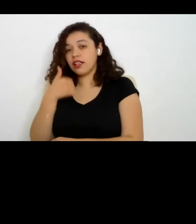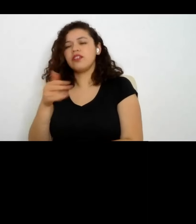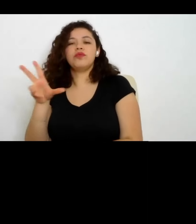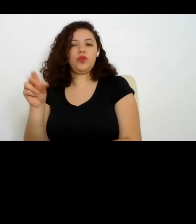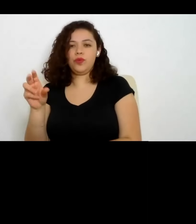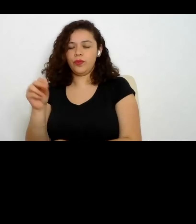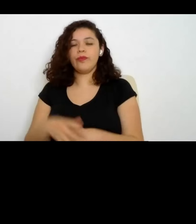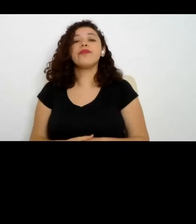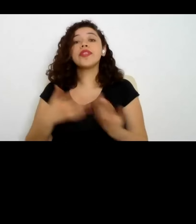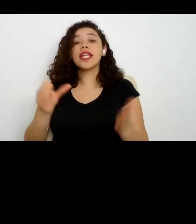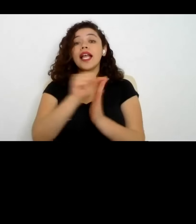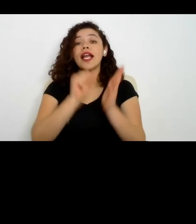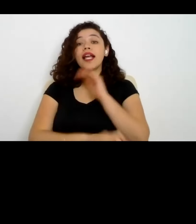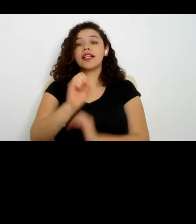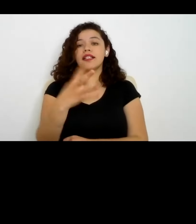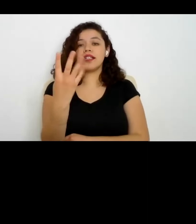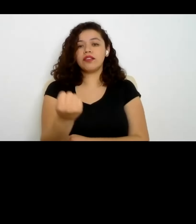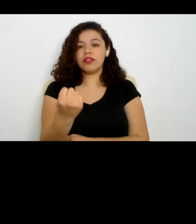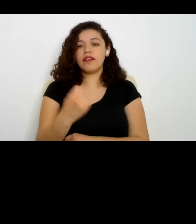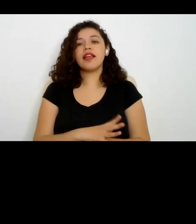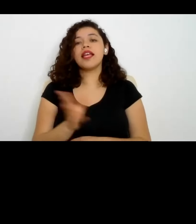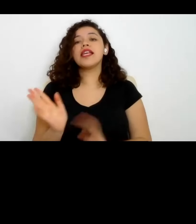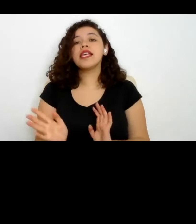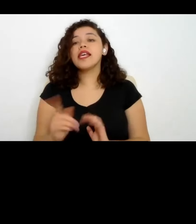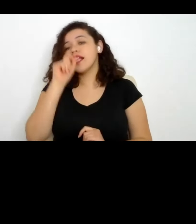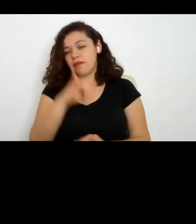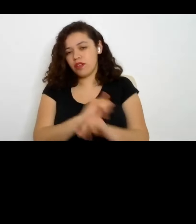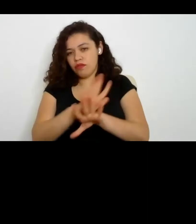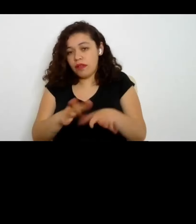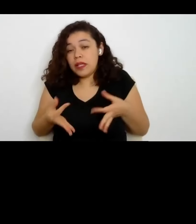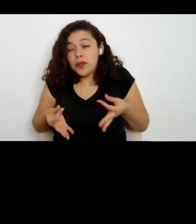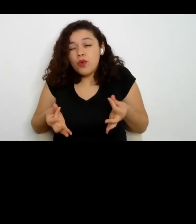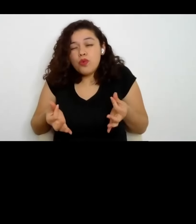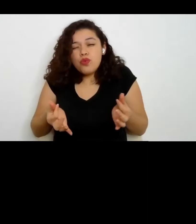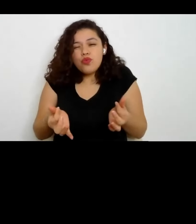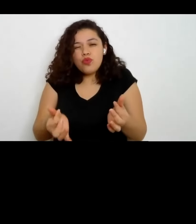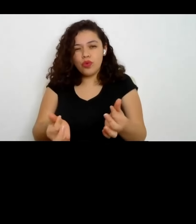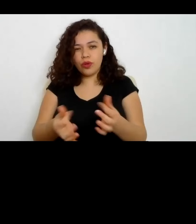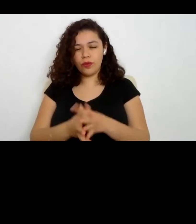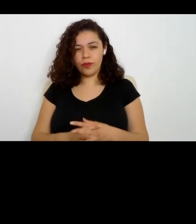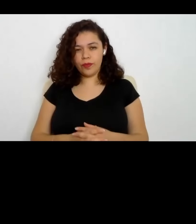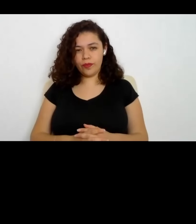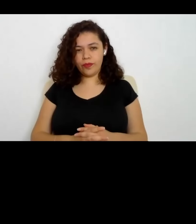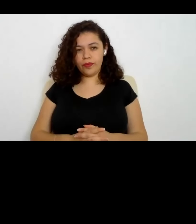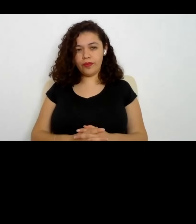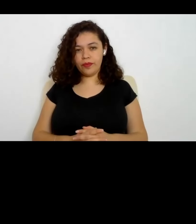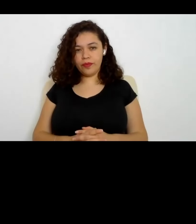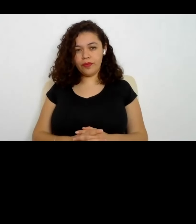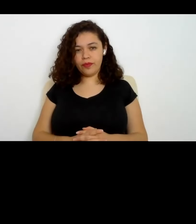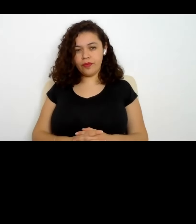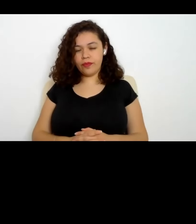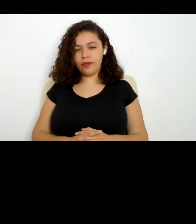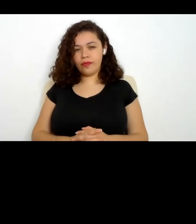Y el artículo 69 nos dice que tratándose de datos sensibles, que ya veíamos la categoría de datos,